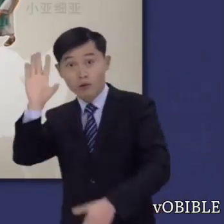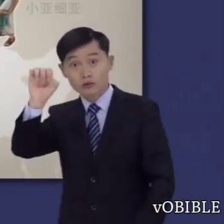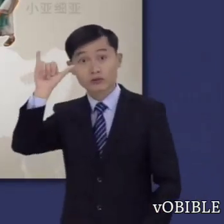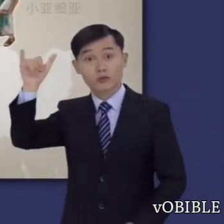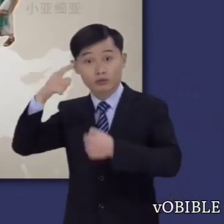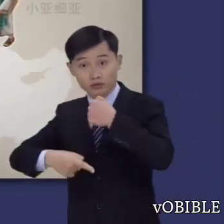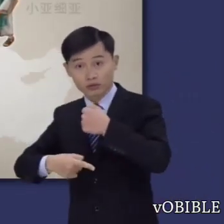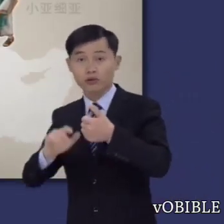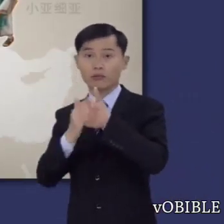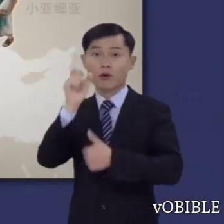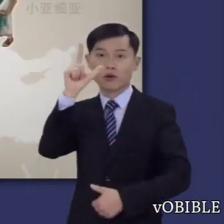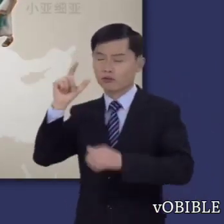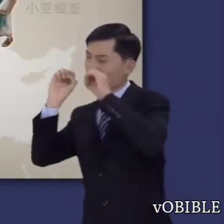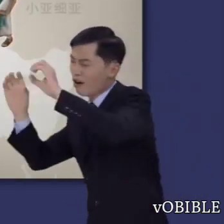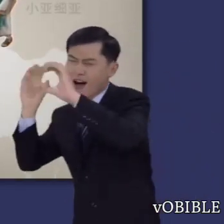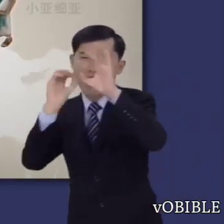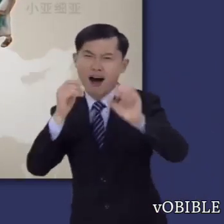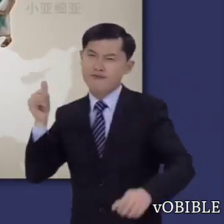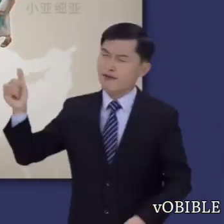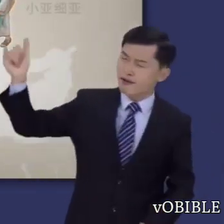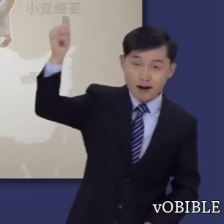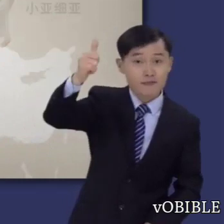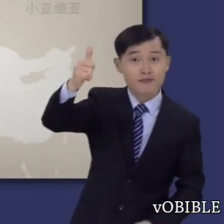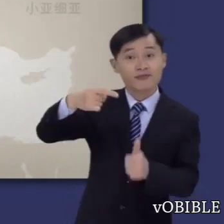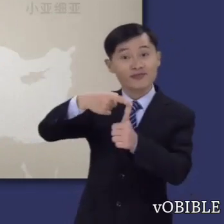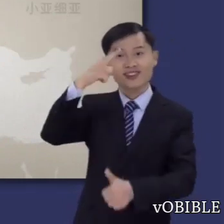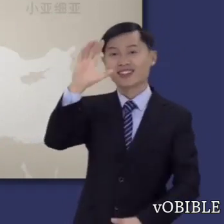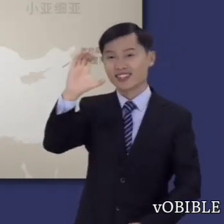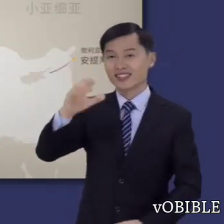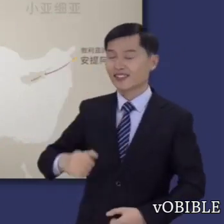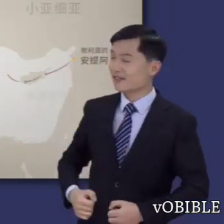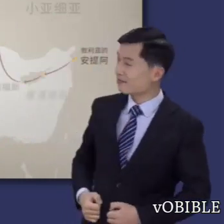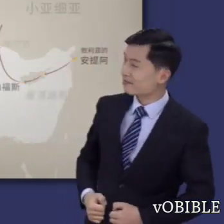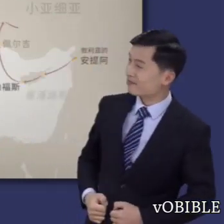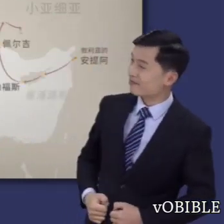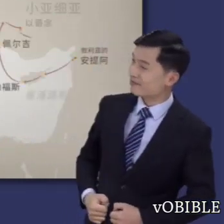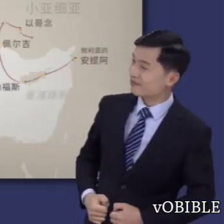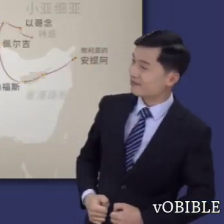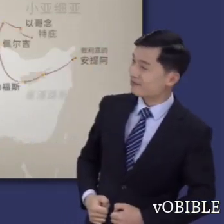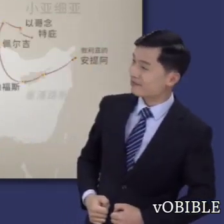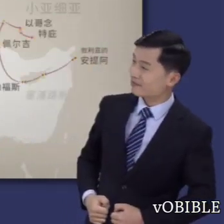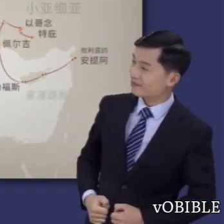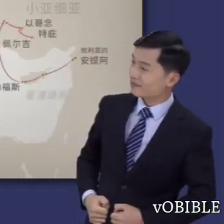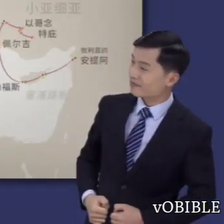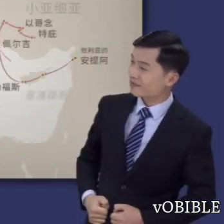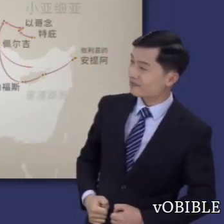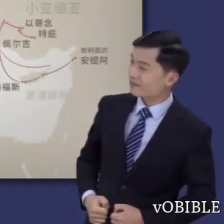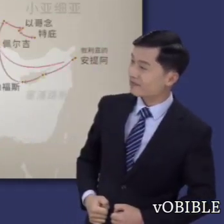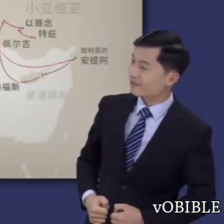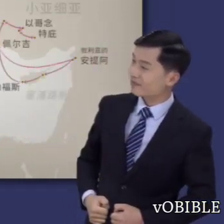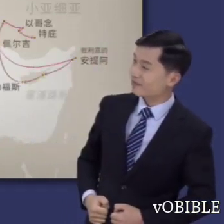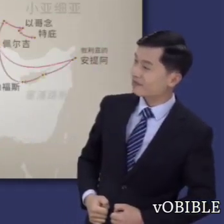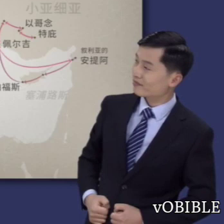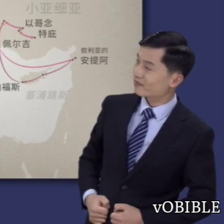六年间，保罗三次精彩的传道旅程。在第一次传道旅程中，保罗去了